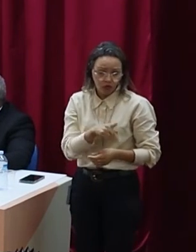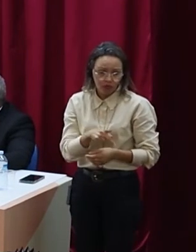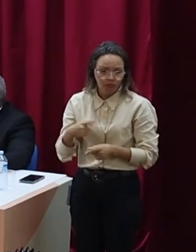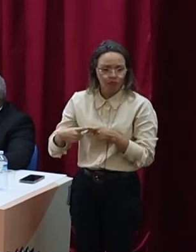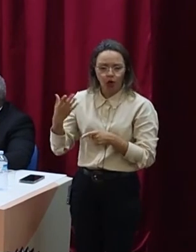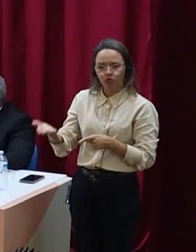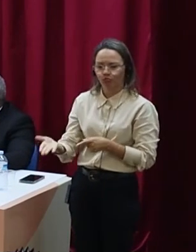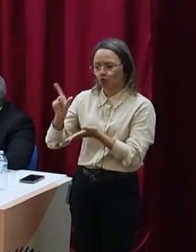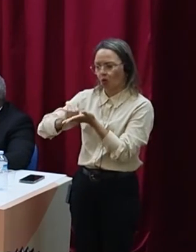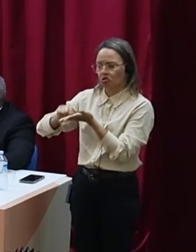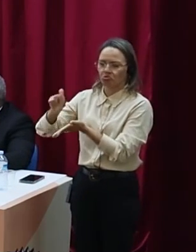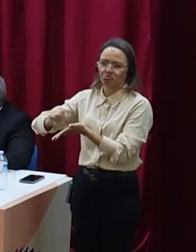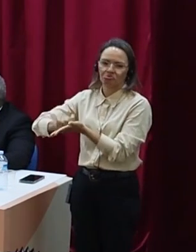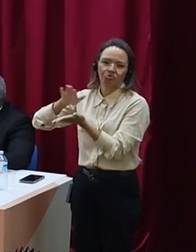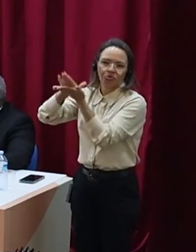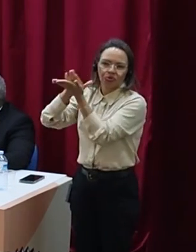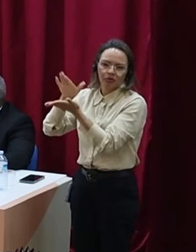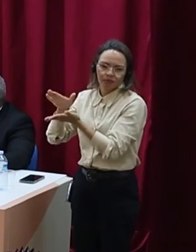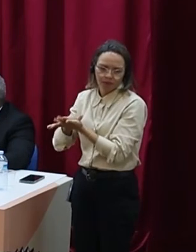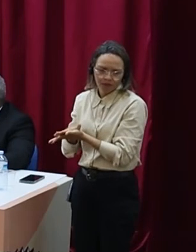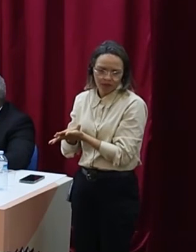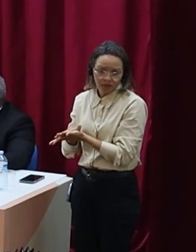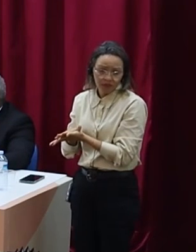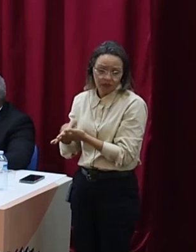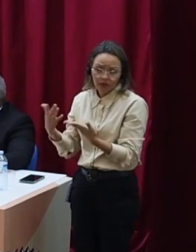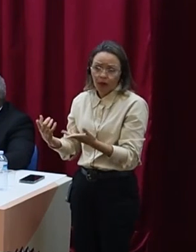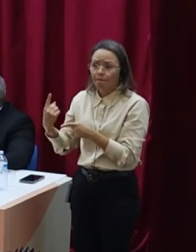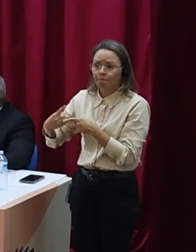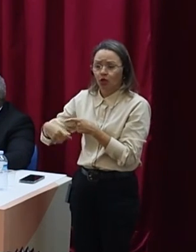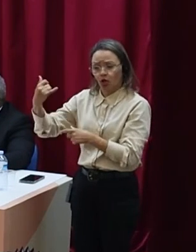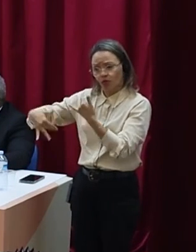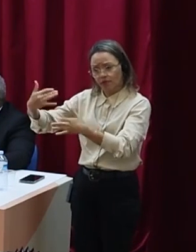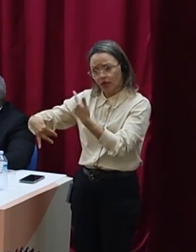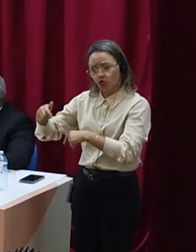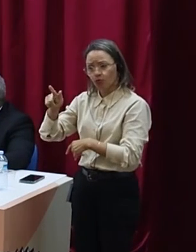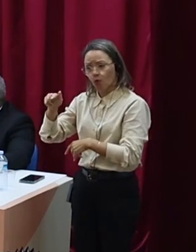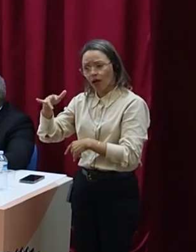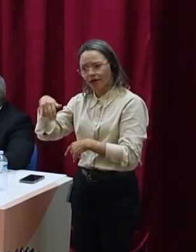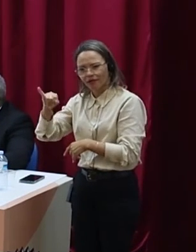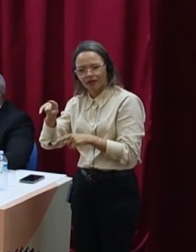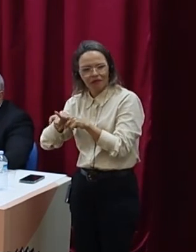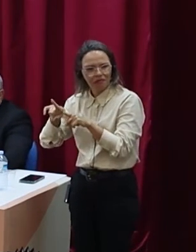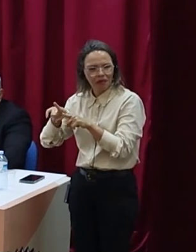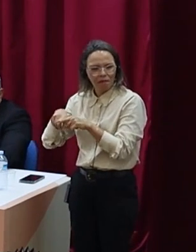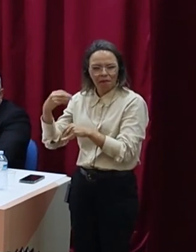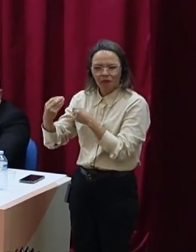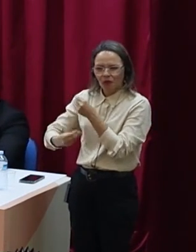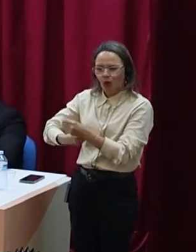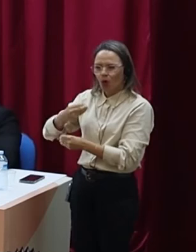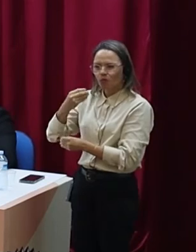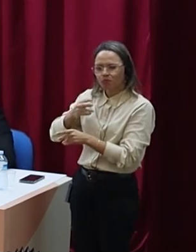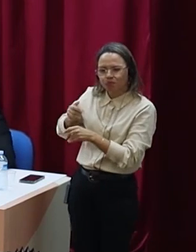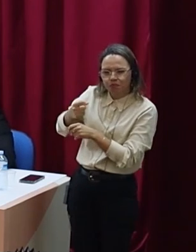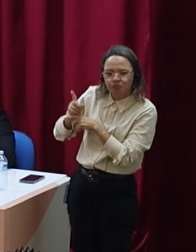artículo hablo más de el guaraní y la migración paraguaya y la lengua guaraní.